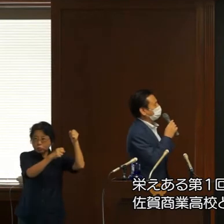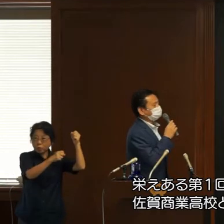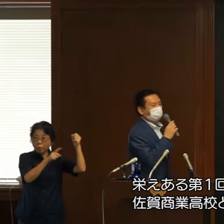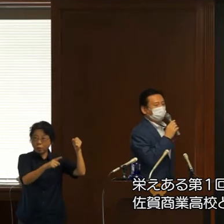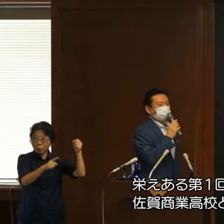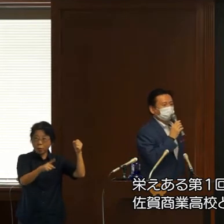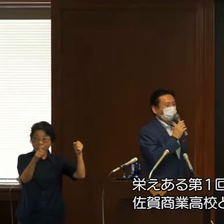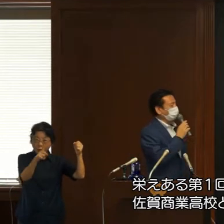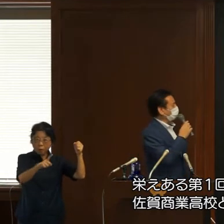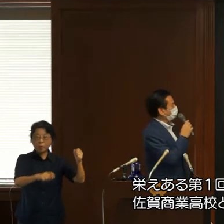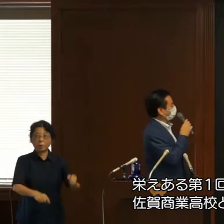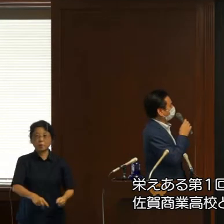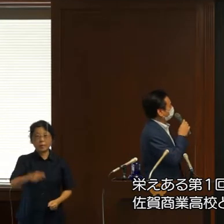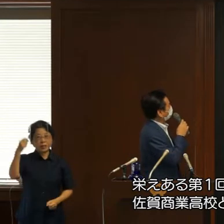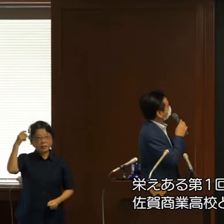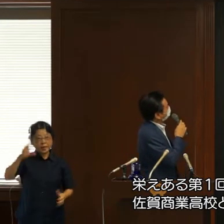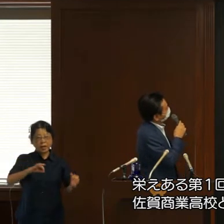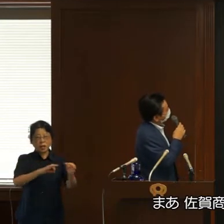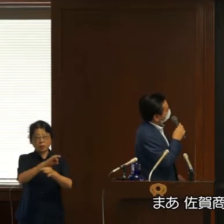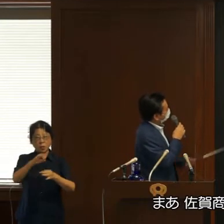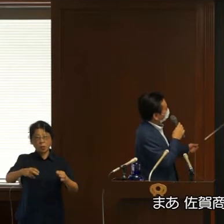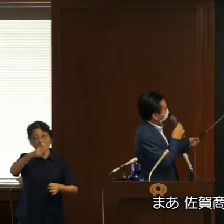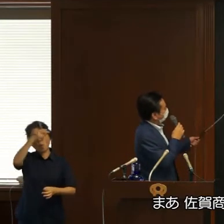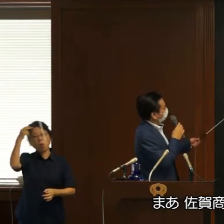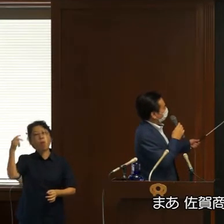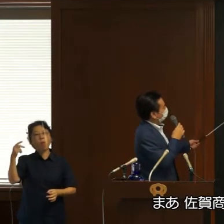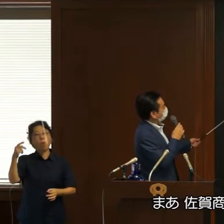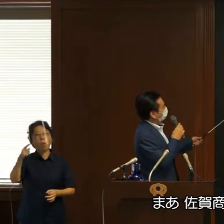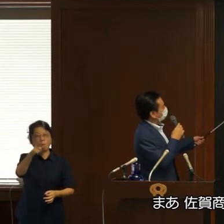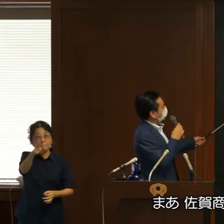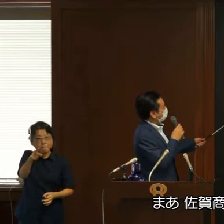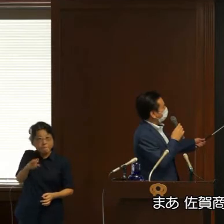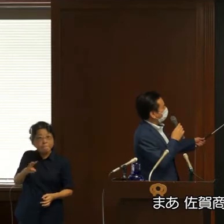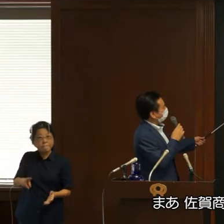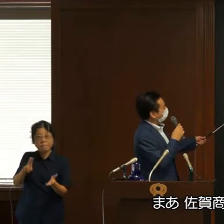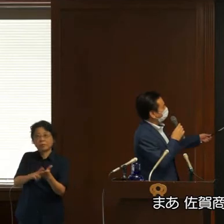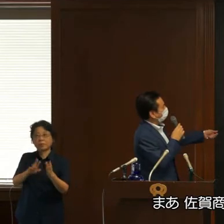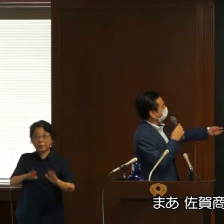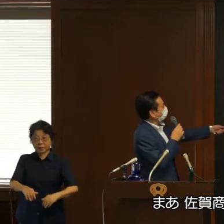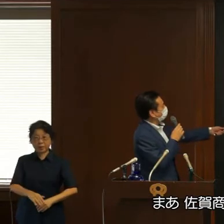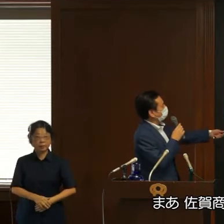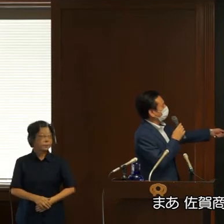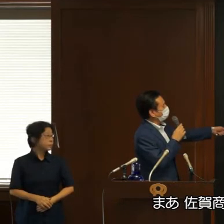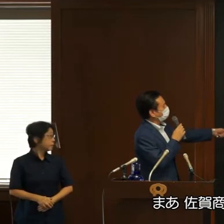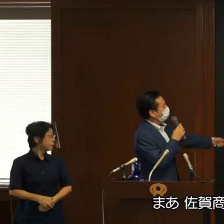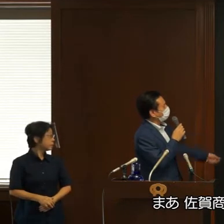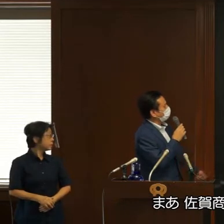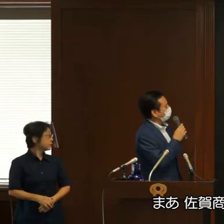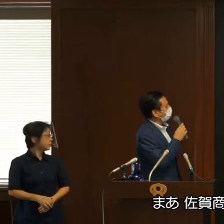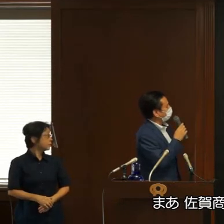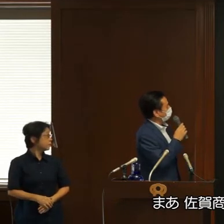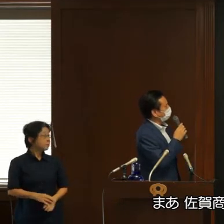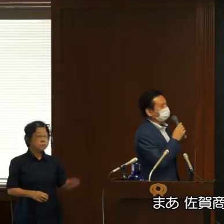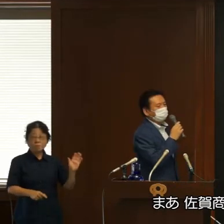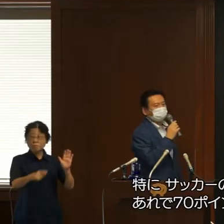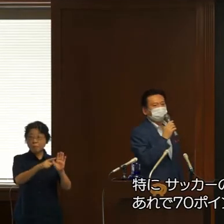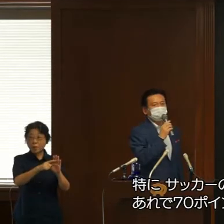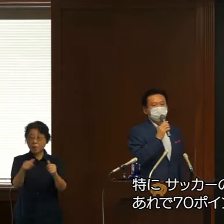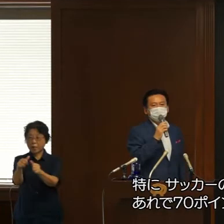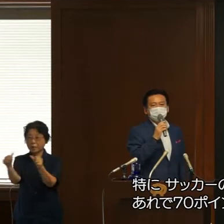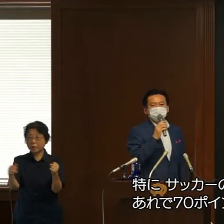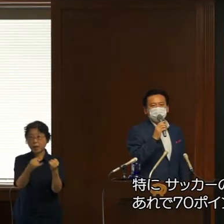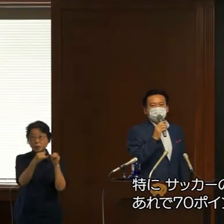佐賀商業高校ということでありまして、まあそうですね、佐賀商業は男女まんべんなく、まあ、